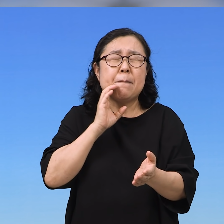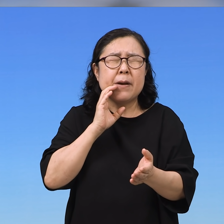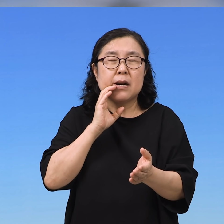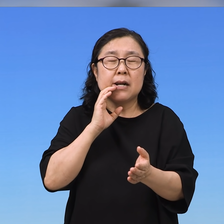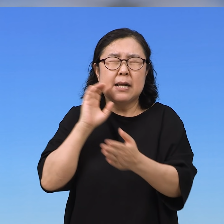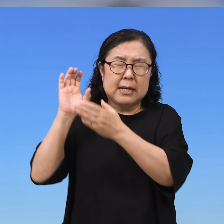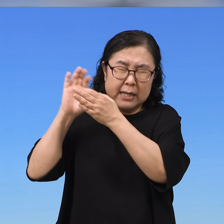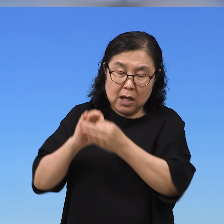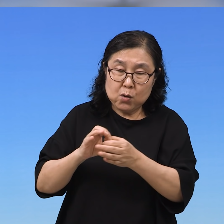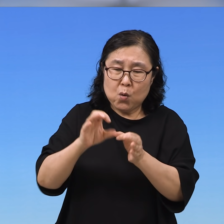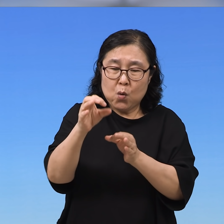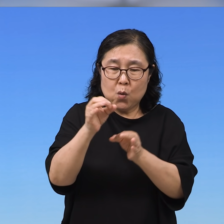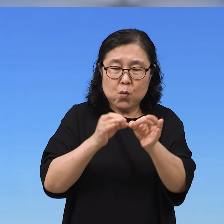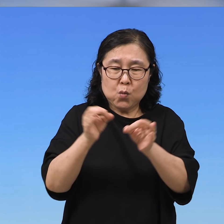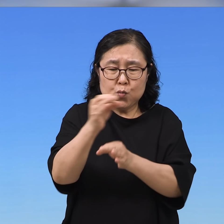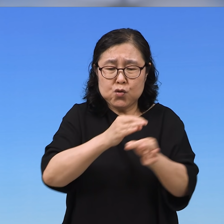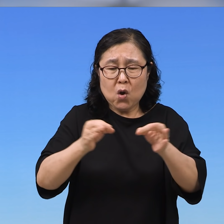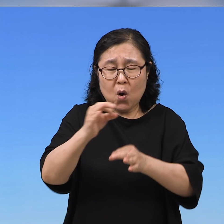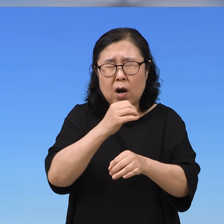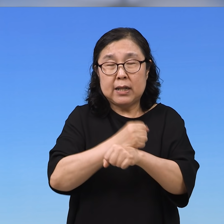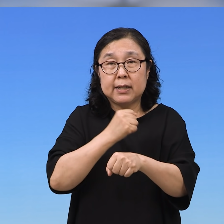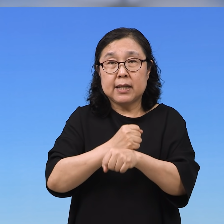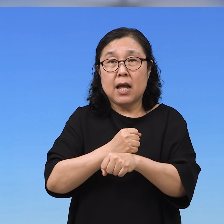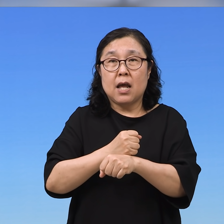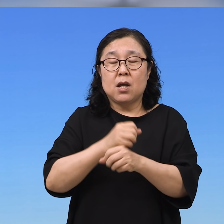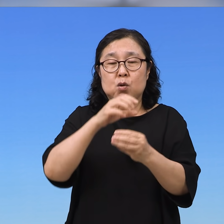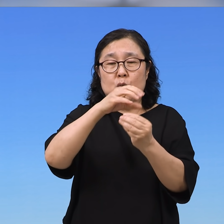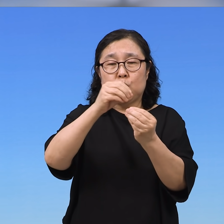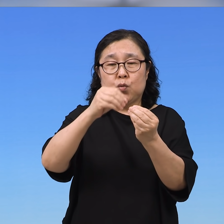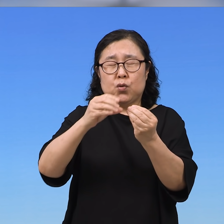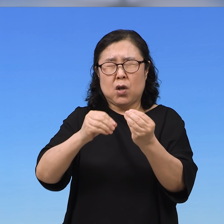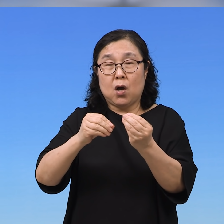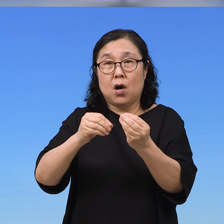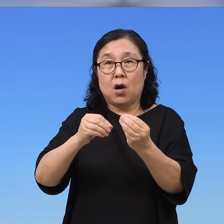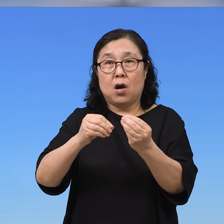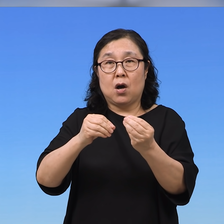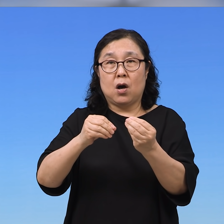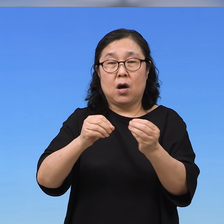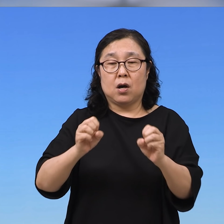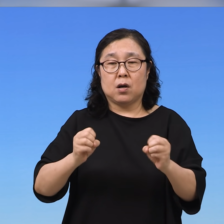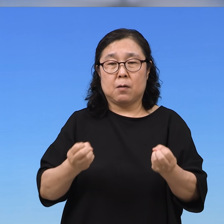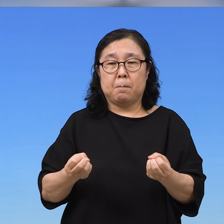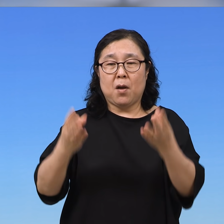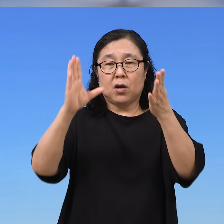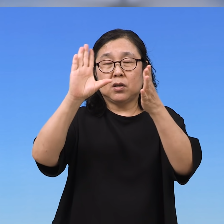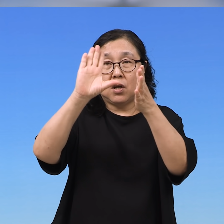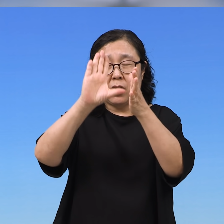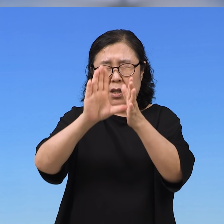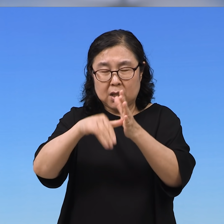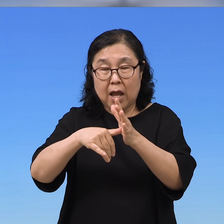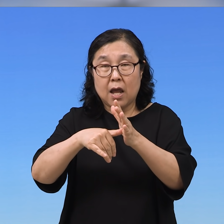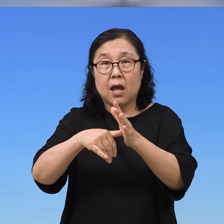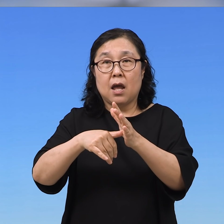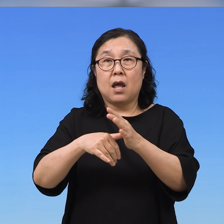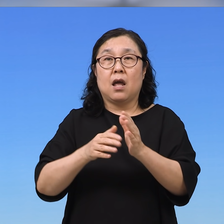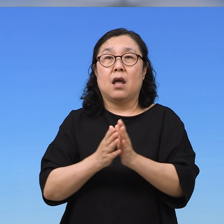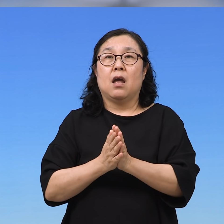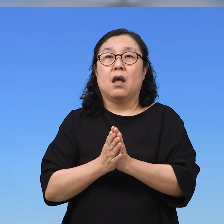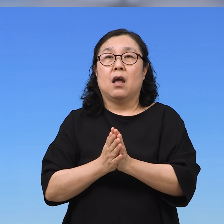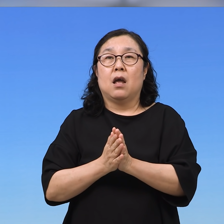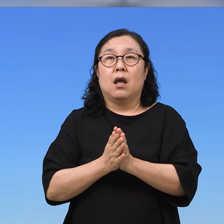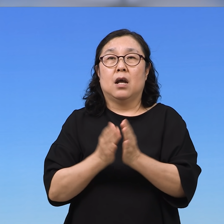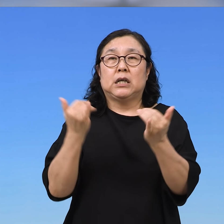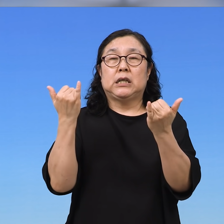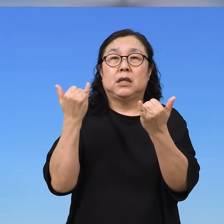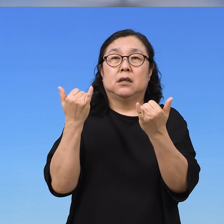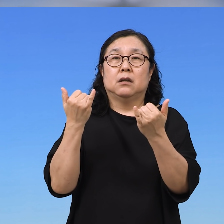카페를 계속 해야 되는데 바로 요 추석 명절 직전에 친정 아버님이 큰 교통사고를 당하셔가지고